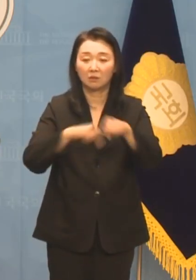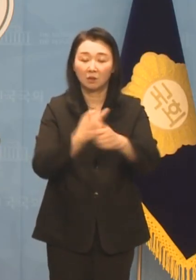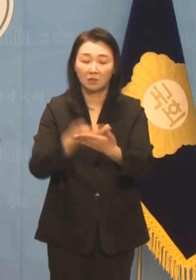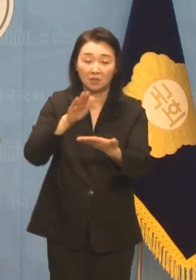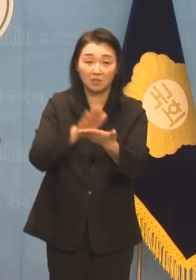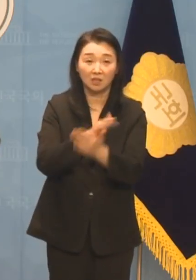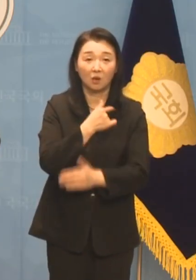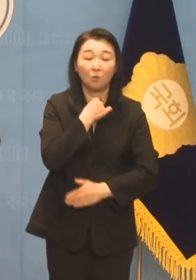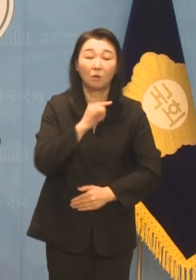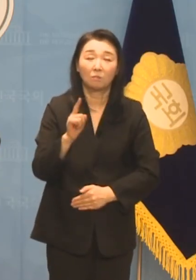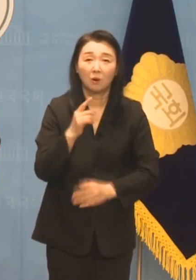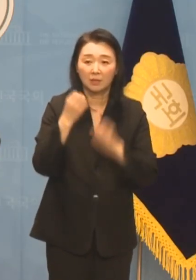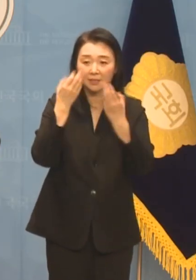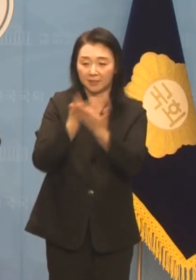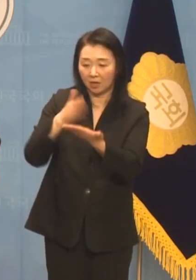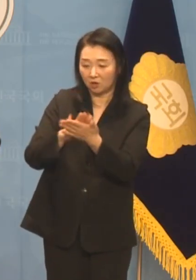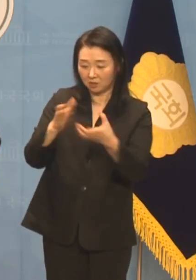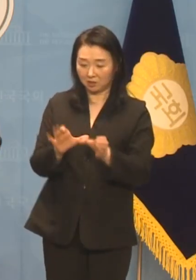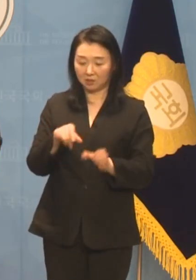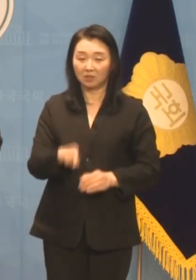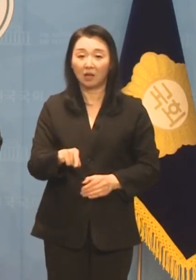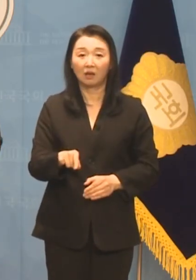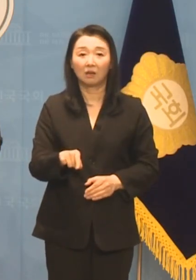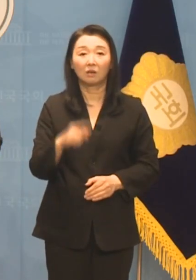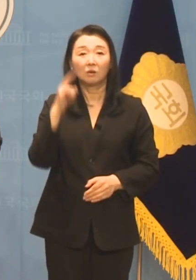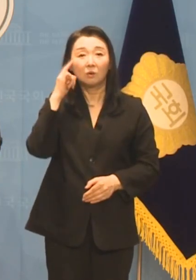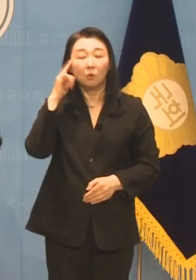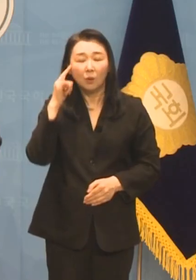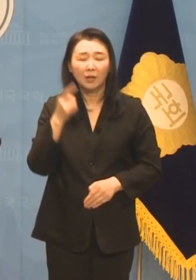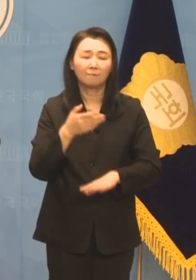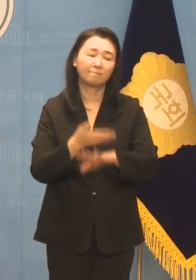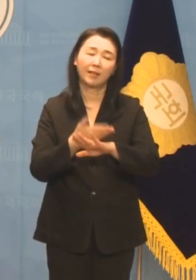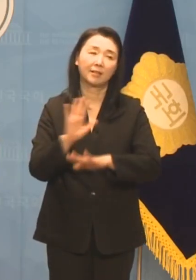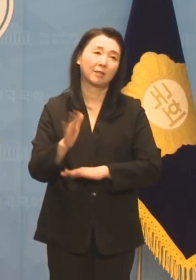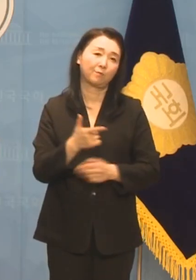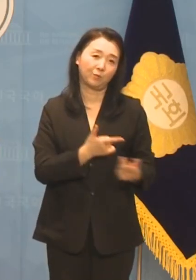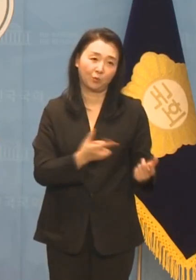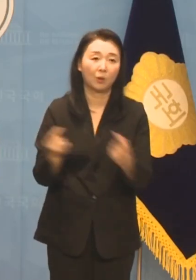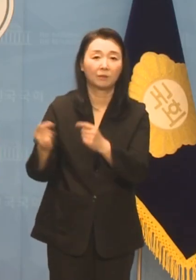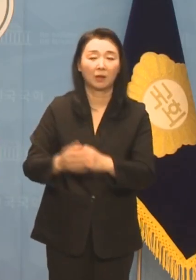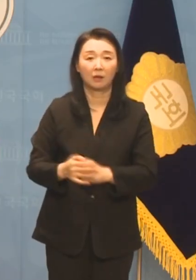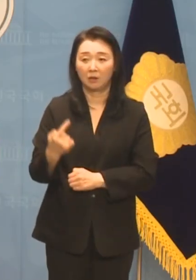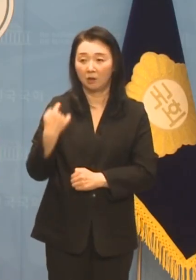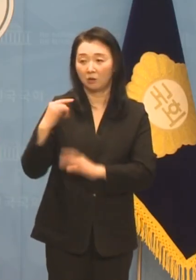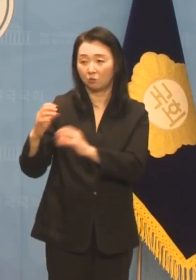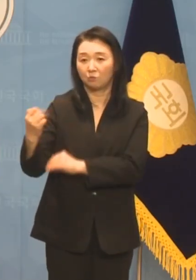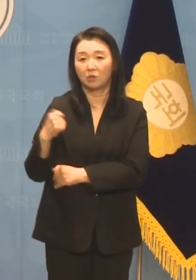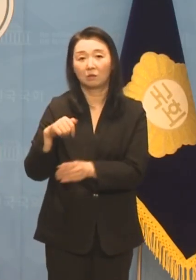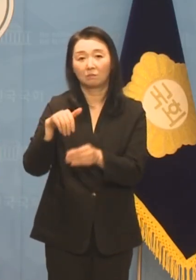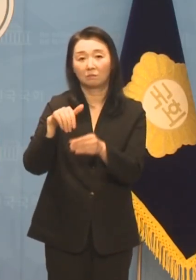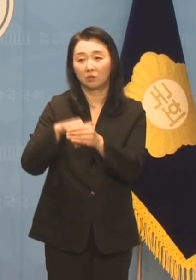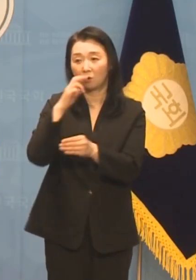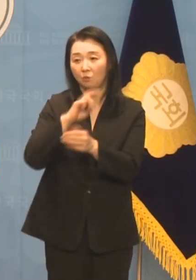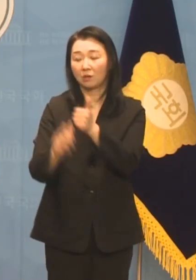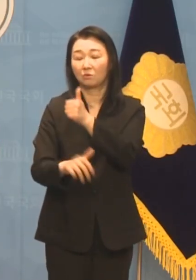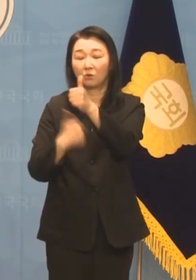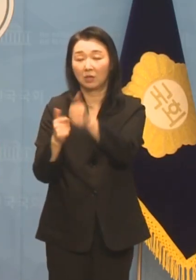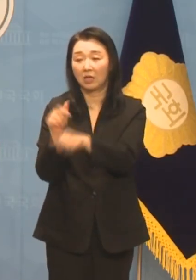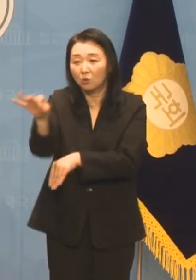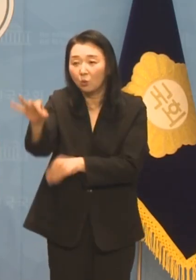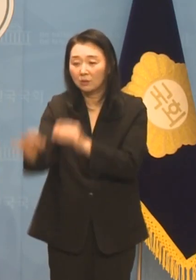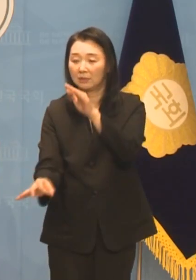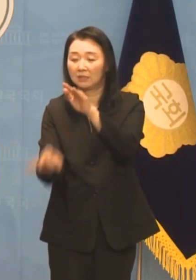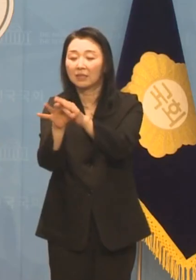개혁을 표방한다는 개혁신당마저 조금도 다르지 않습니다. 어제 국민의힘 선관위는 기탁금 최대